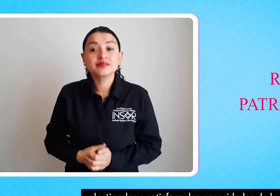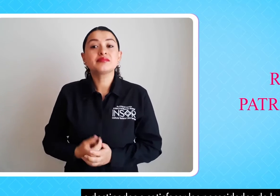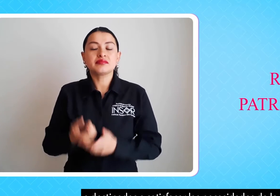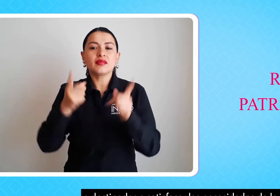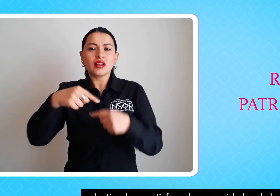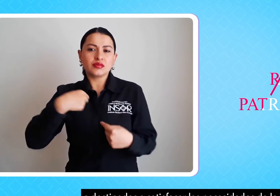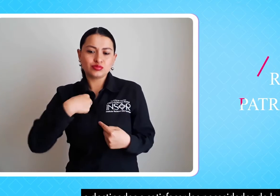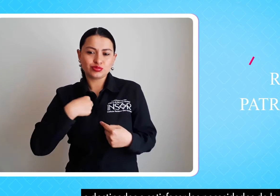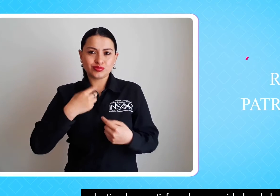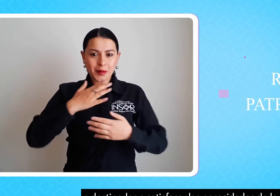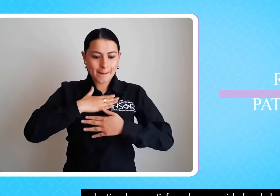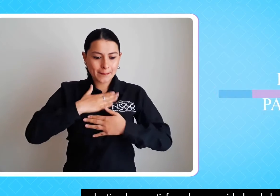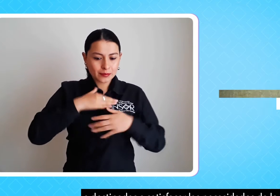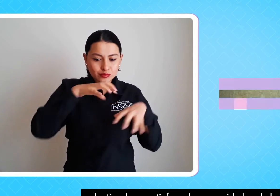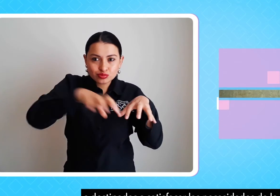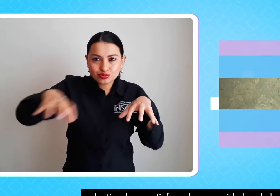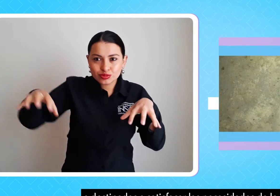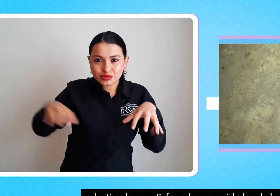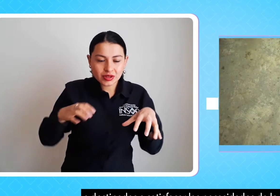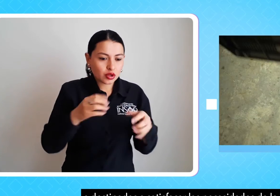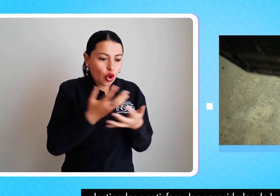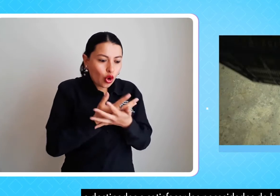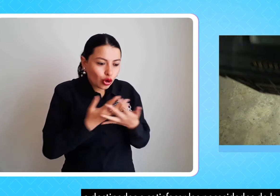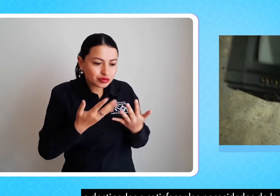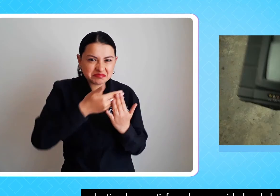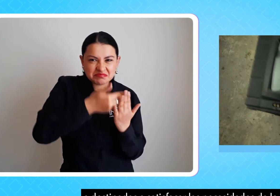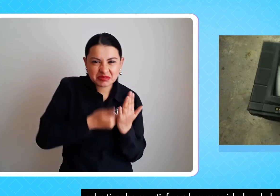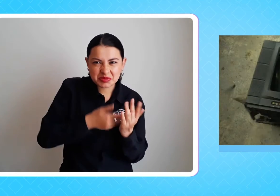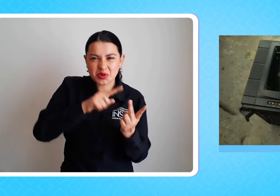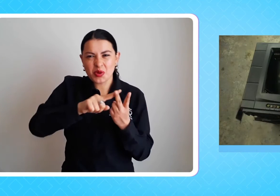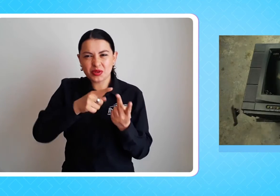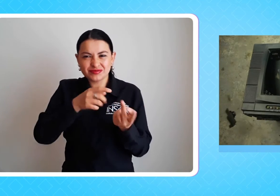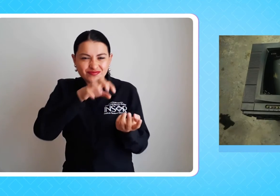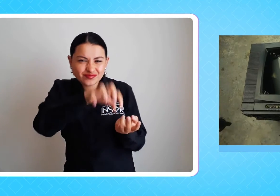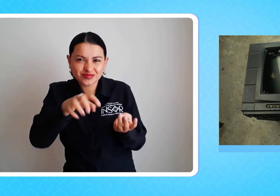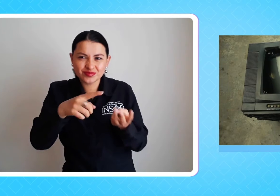o destinados a satisfacer las necesidades de la mujer.